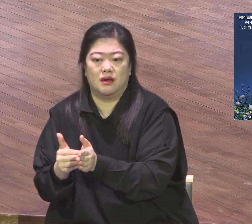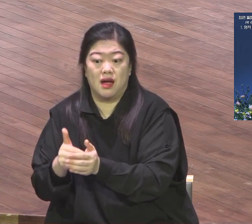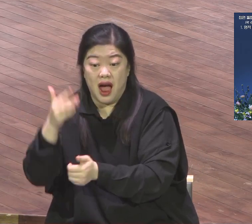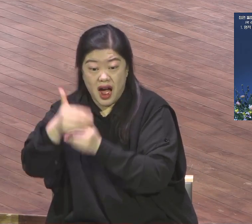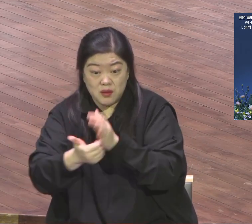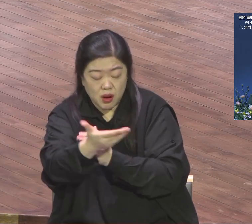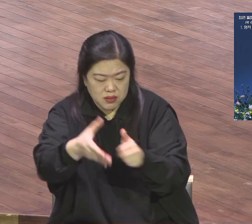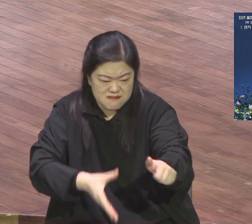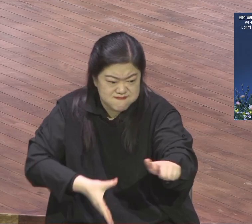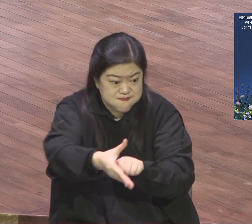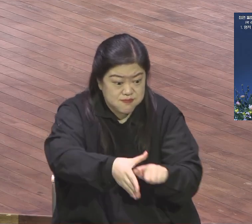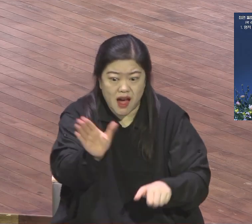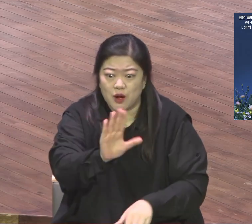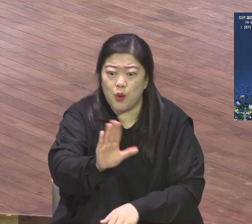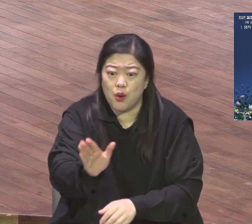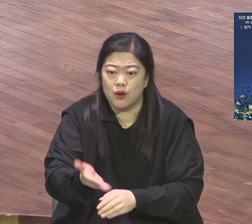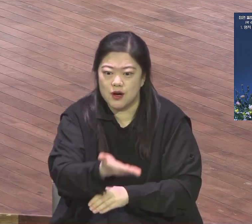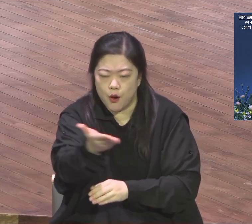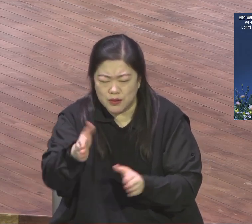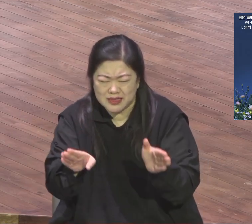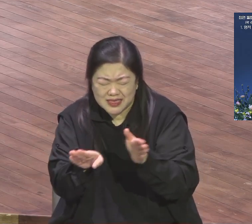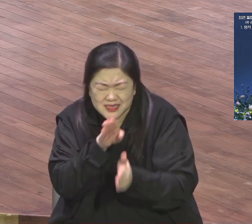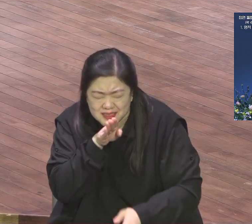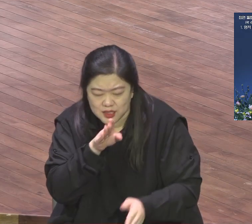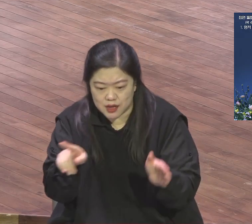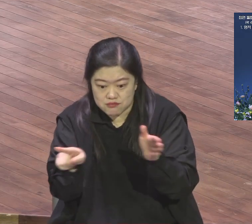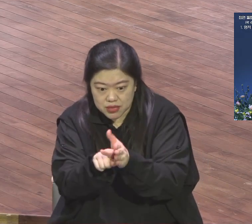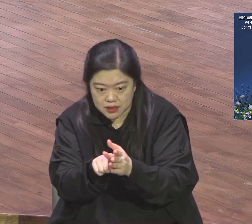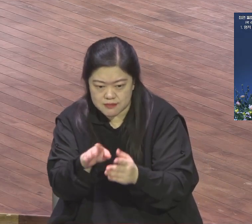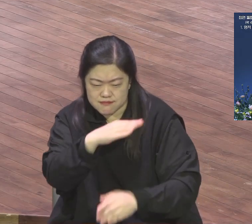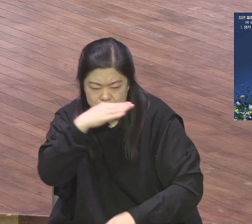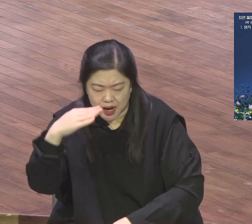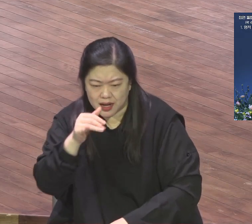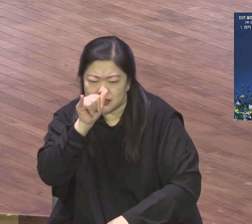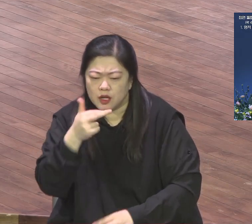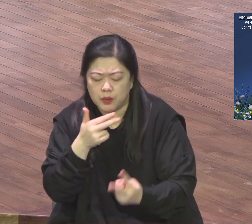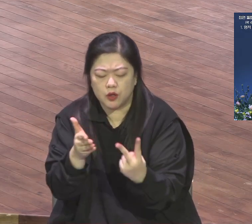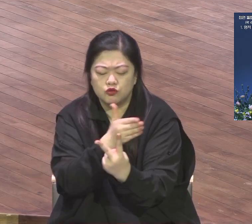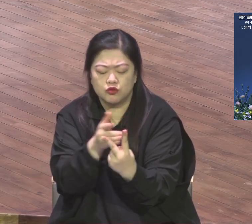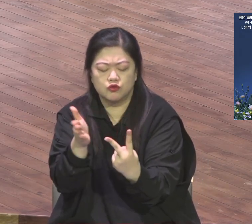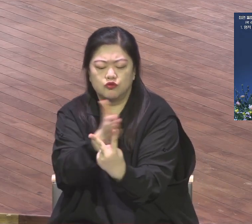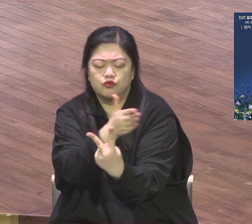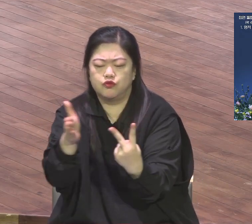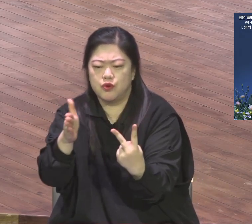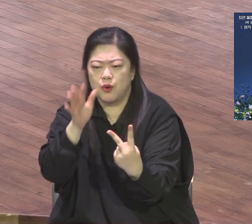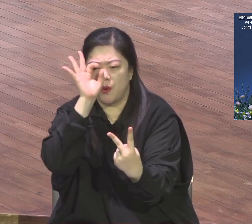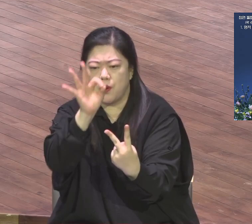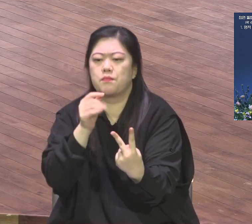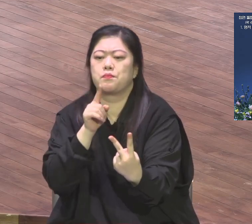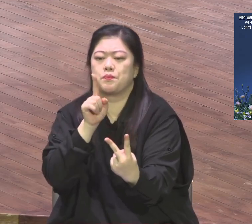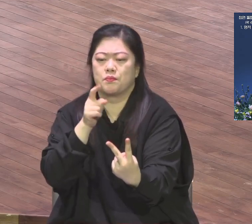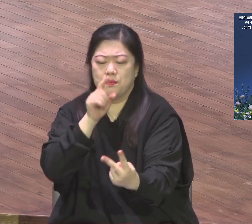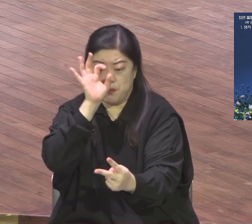있냐? 너 정말 전도에 대한 영혼권 믿음 있냐? 교회 부흥에 대한 관심 있냐?